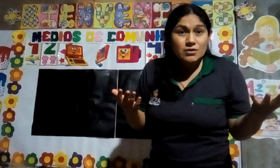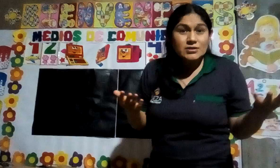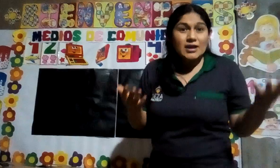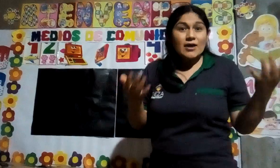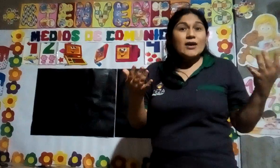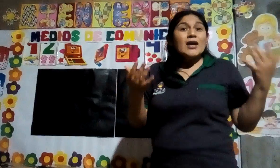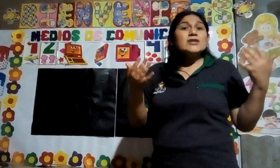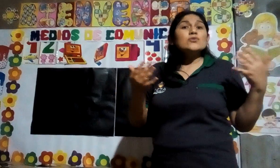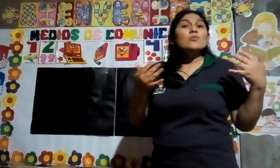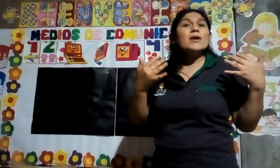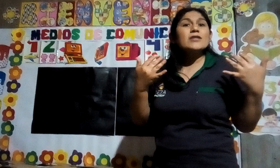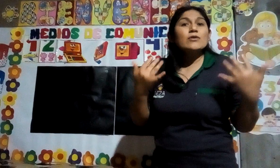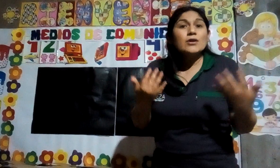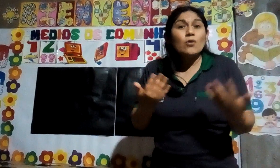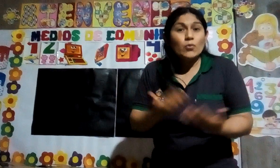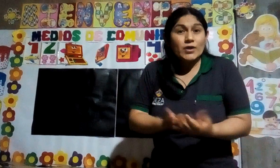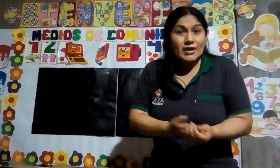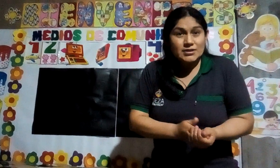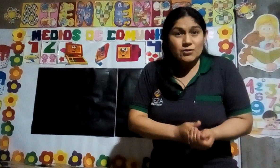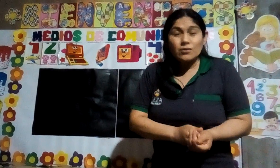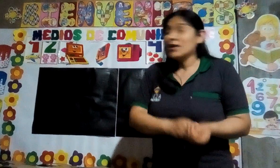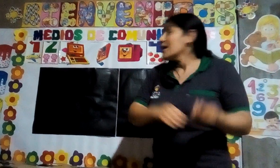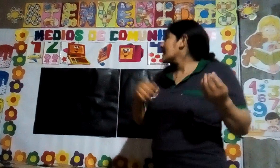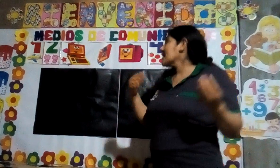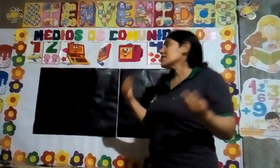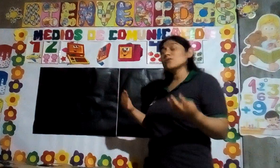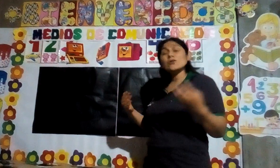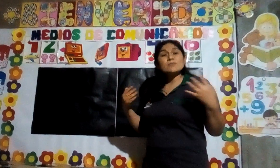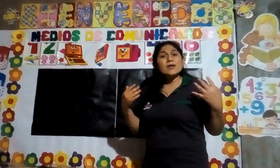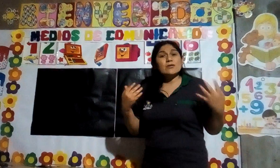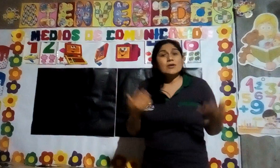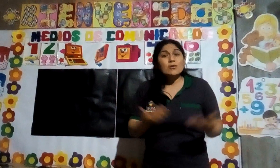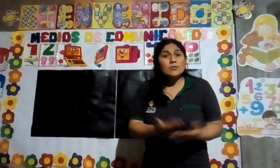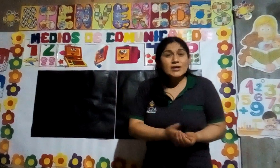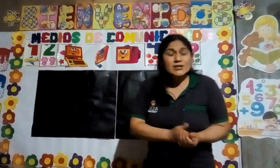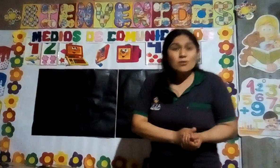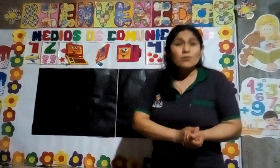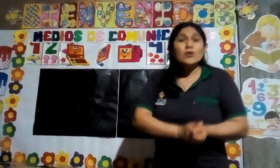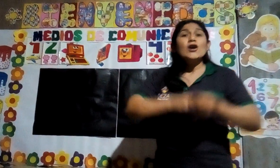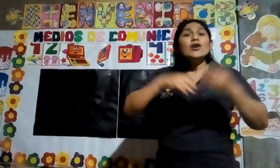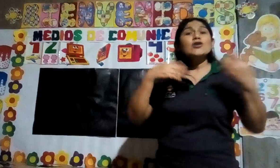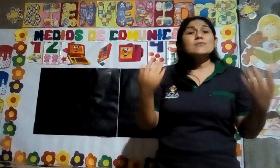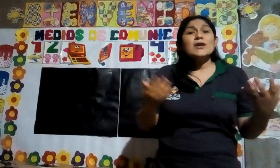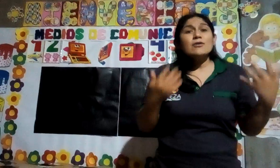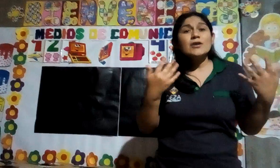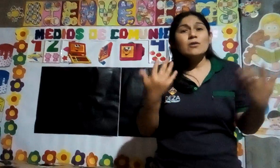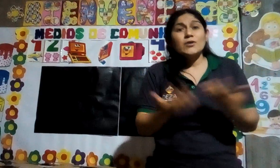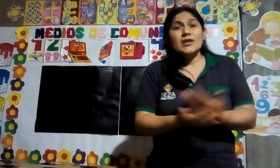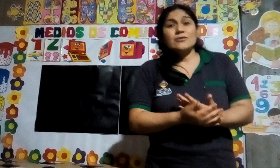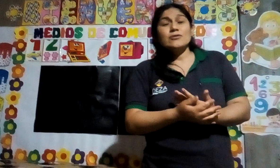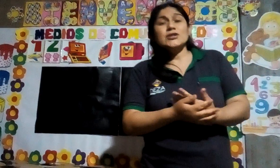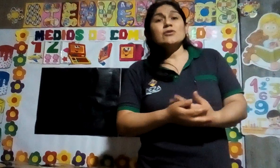chicos, es un medio de comunicación. ¿Qué son los medios de comunicación? Los medios de comunicación, chicos,